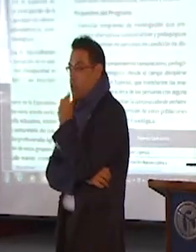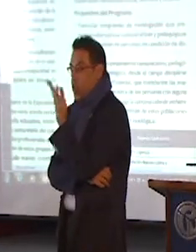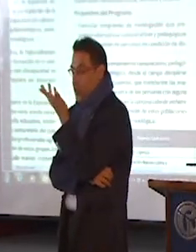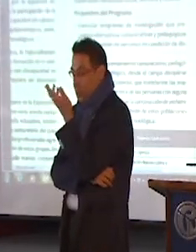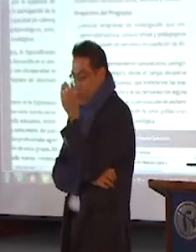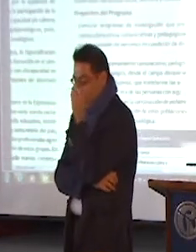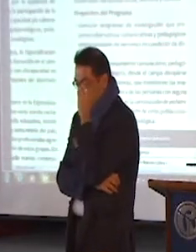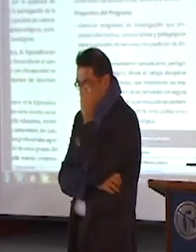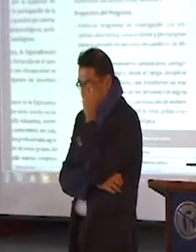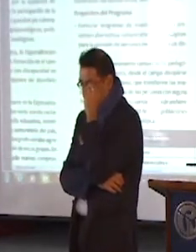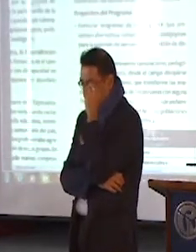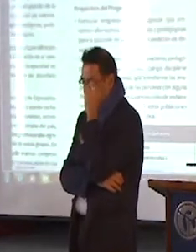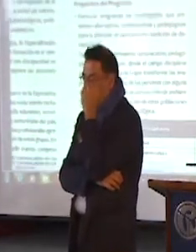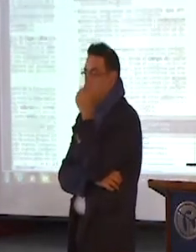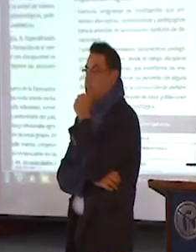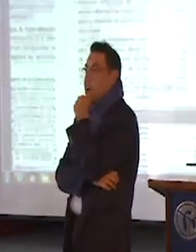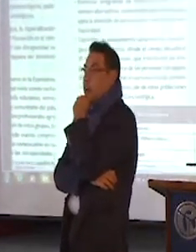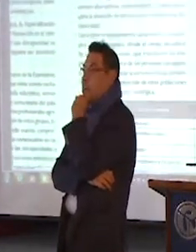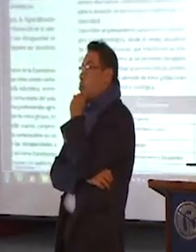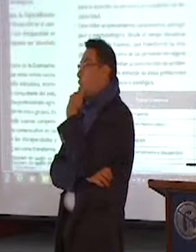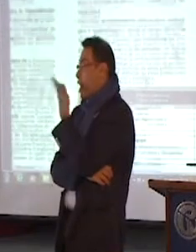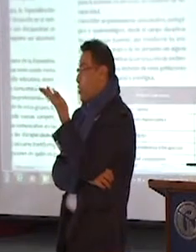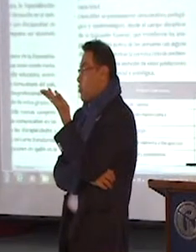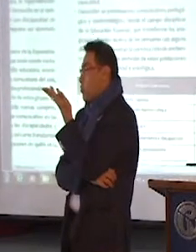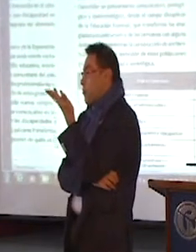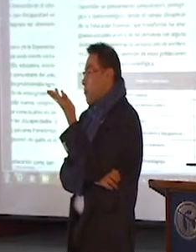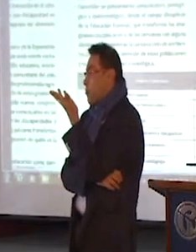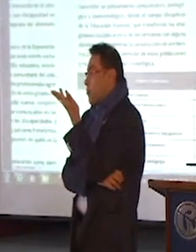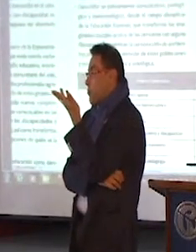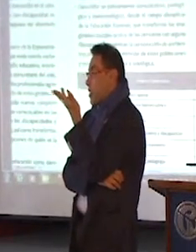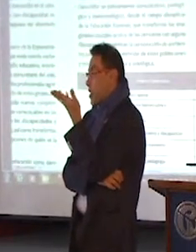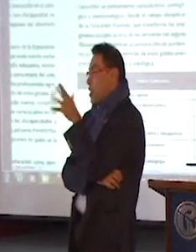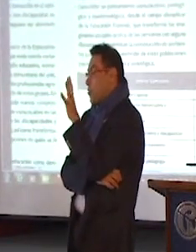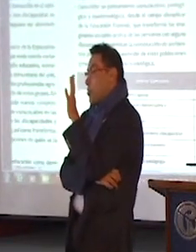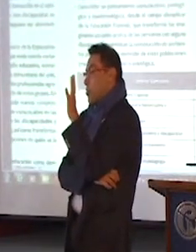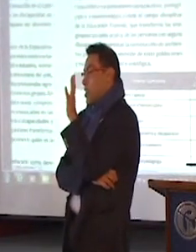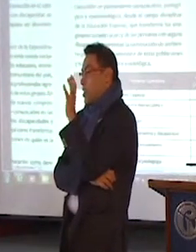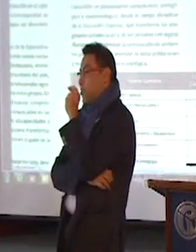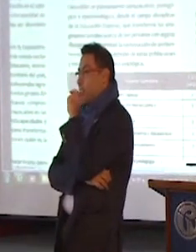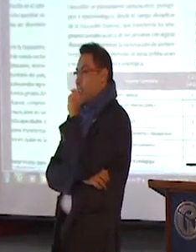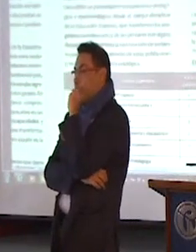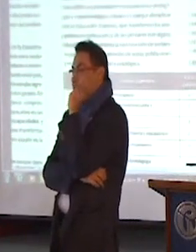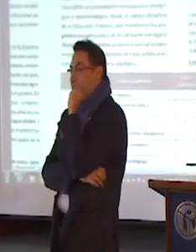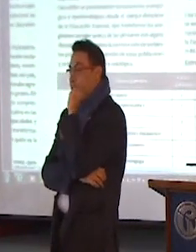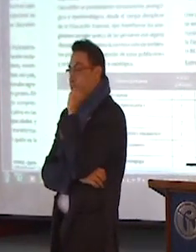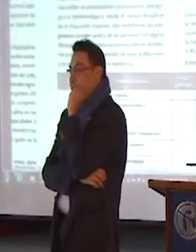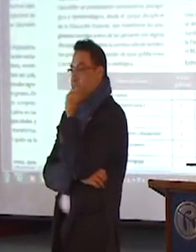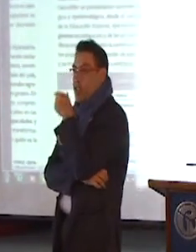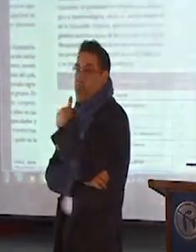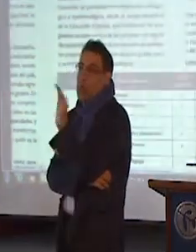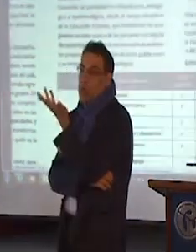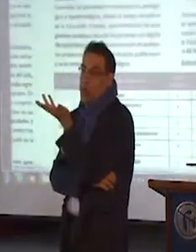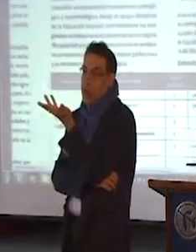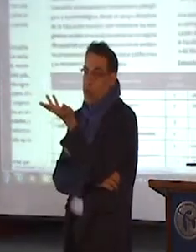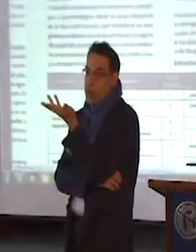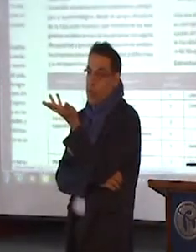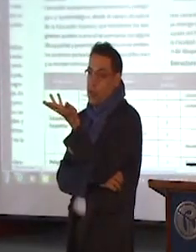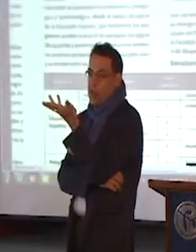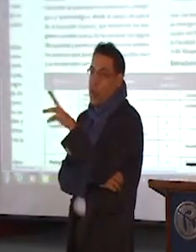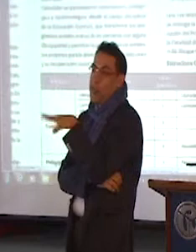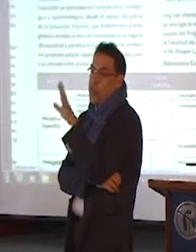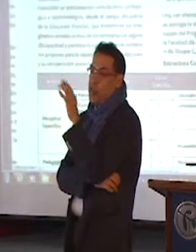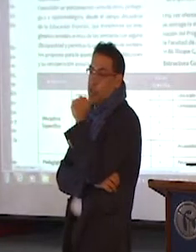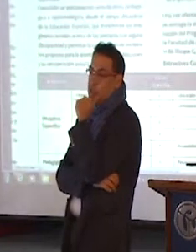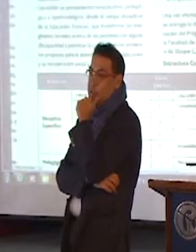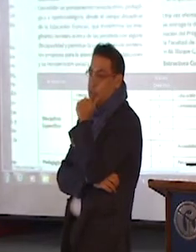que nosotros estamos articulados, que fundamentalmente tiene